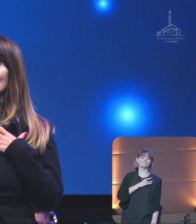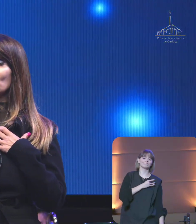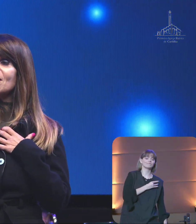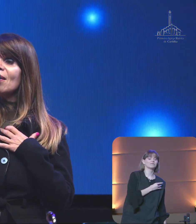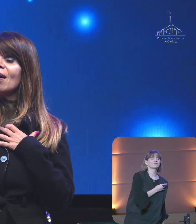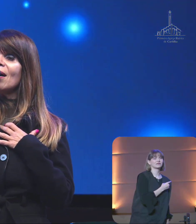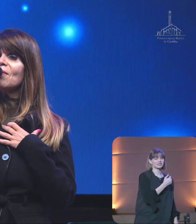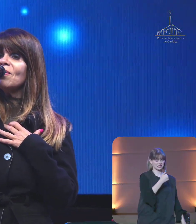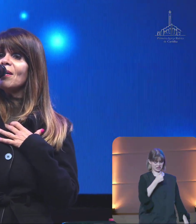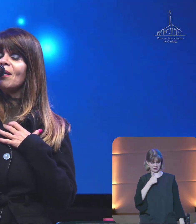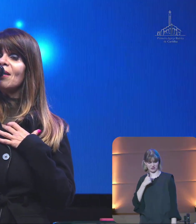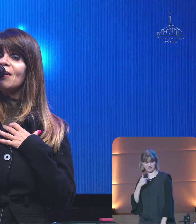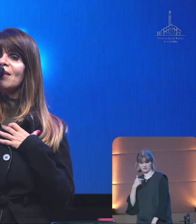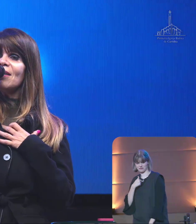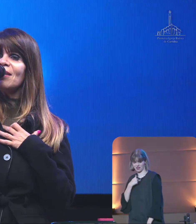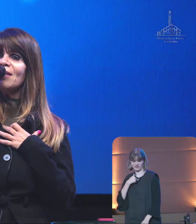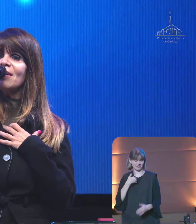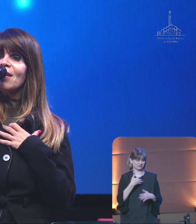onde eu estava,